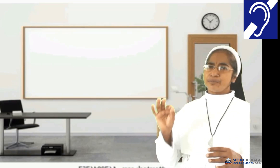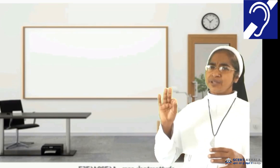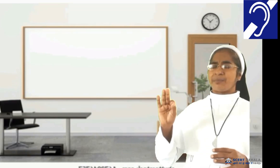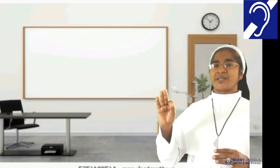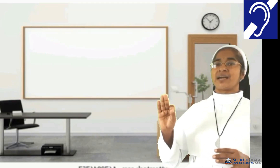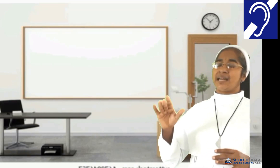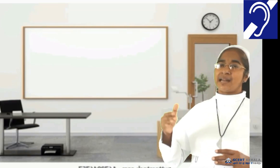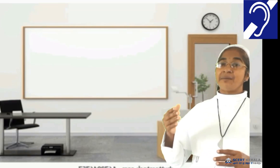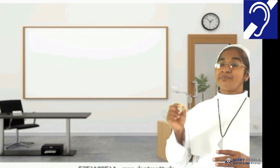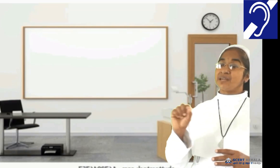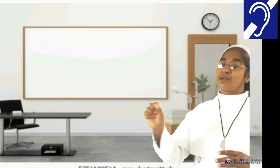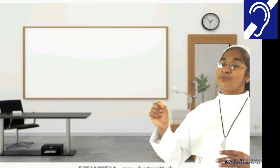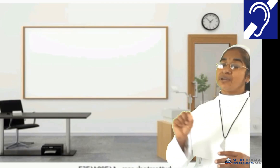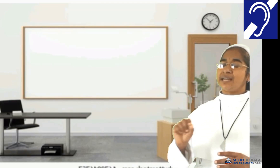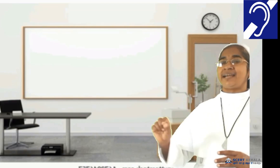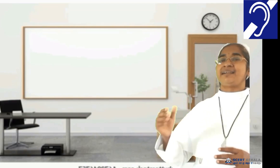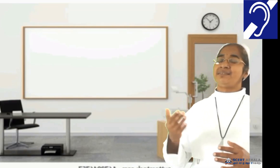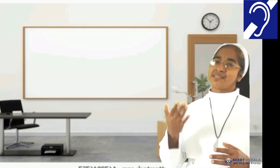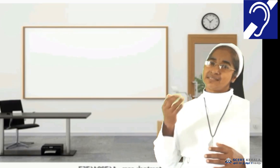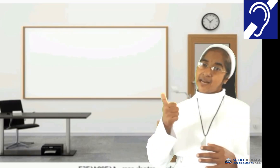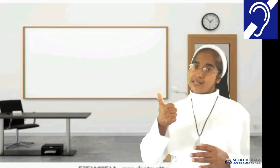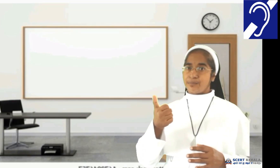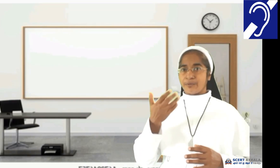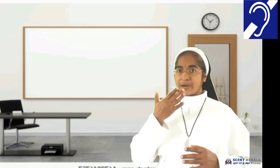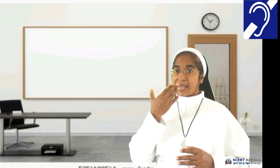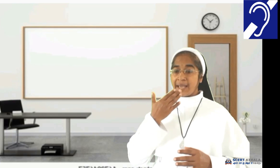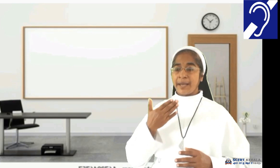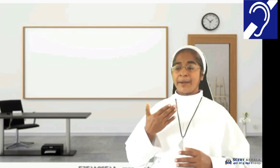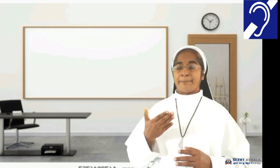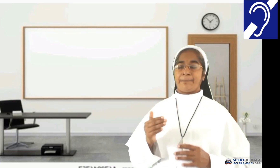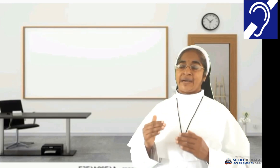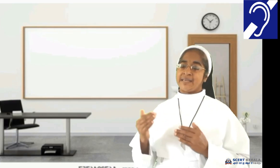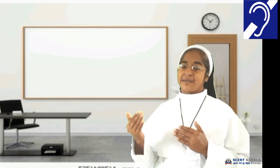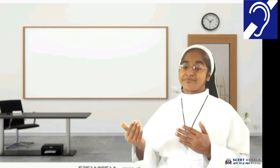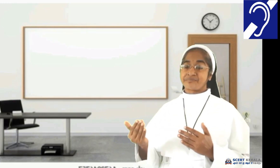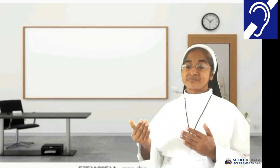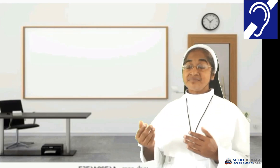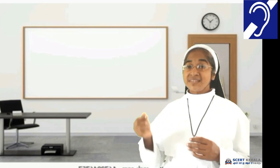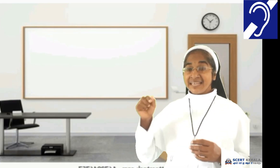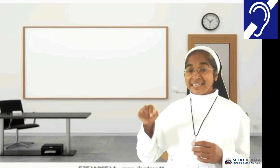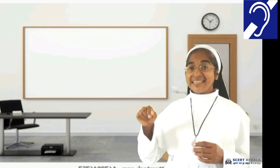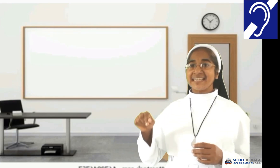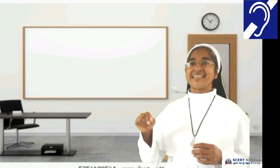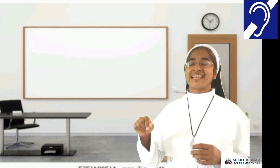പുതിയ പദങ്ങളെല്ലാം നിങ്ങളുടെ ബുക്കിൽ എഴുതി വെച്ച് നല്ലതുപോലെ പഠിക്കണം ഇനി നിങ്ങൾക്ക്